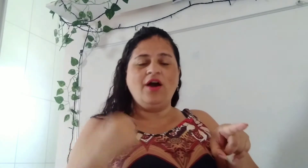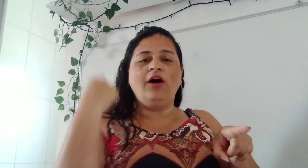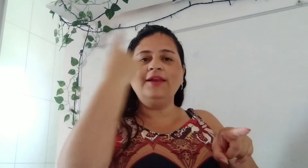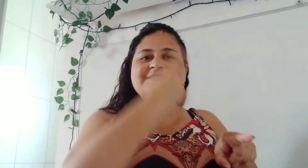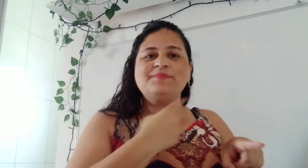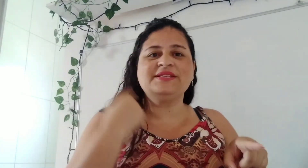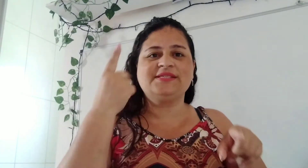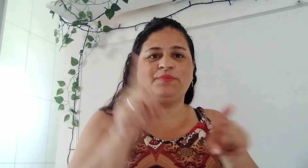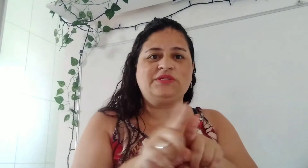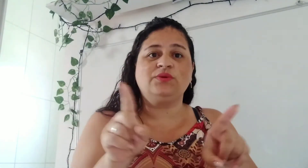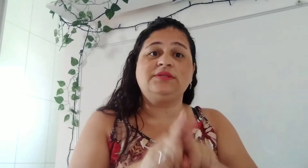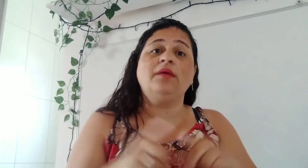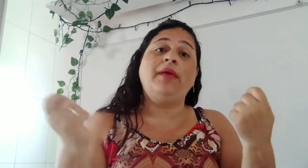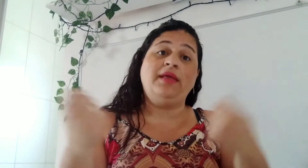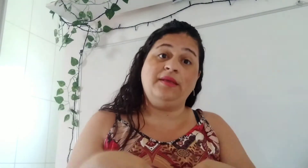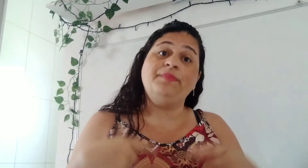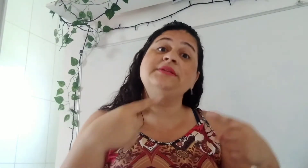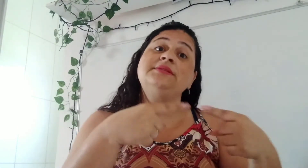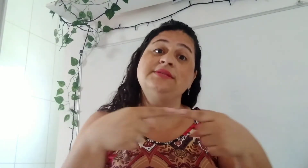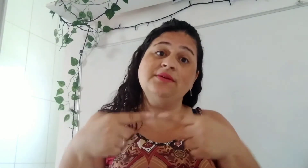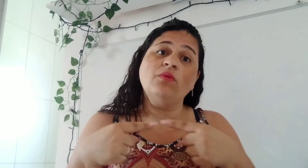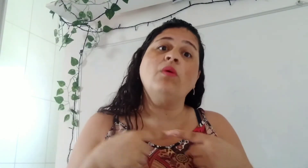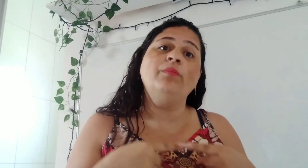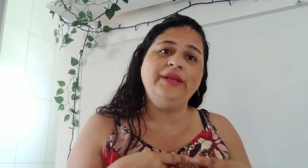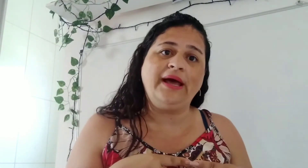Olha as minhas expressões também que precisam combinar.